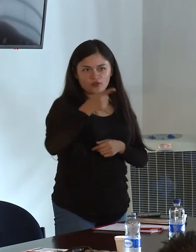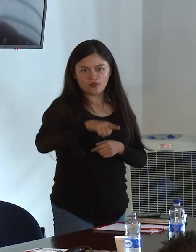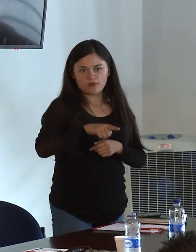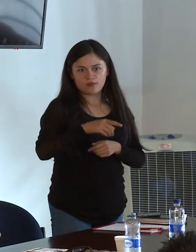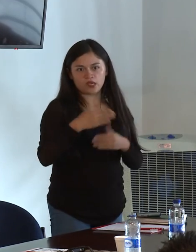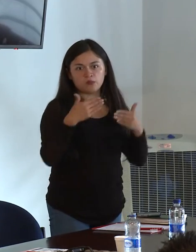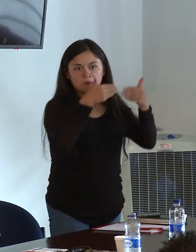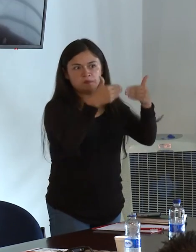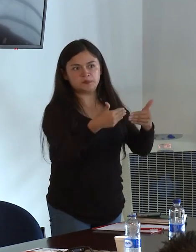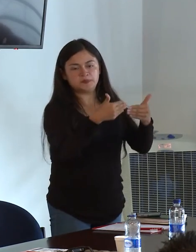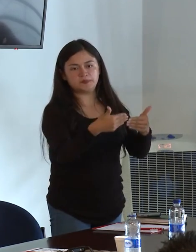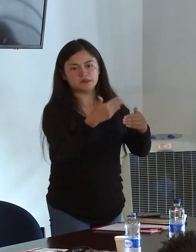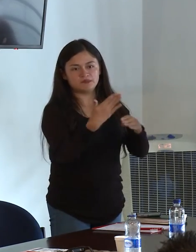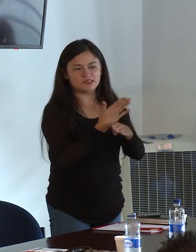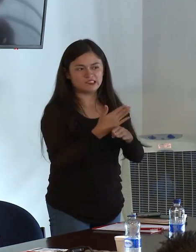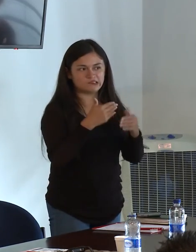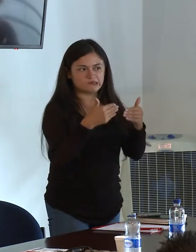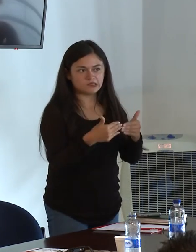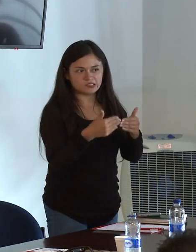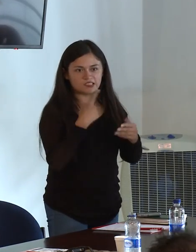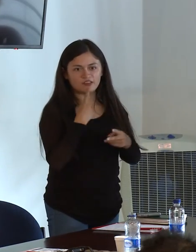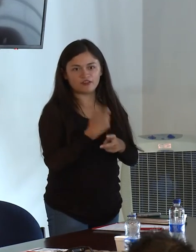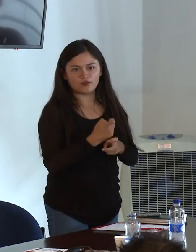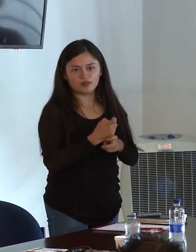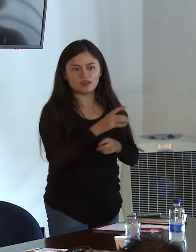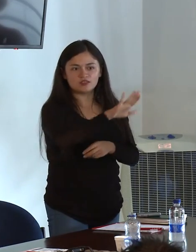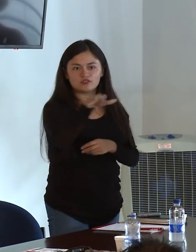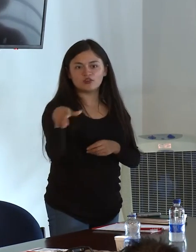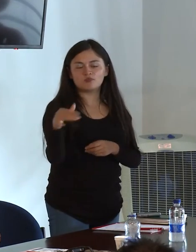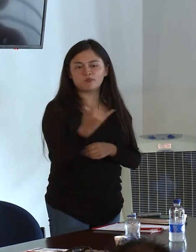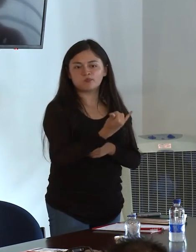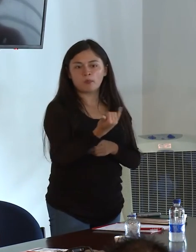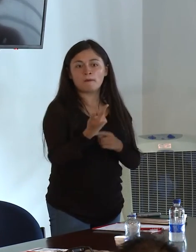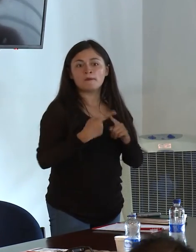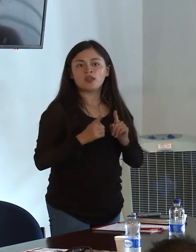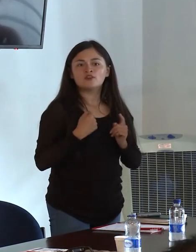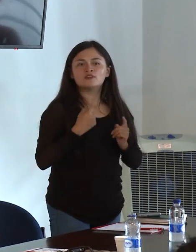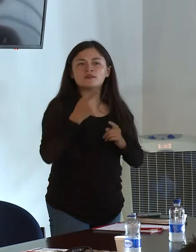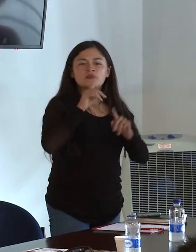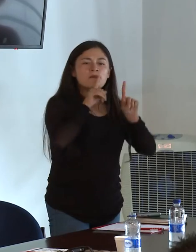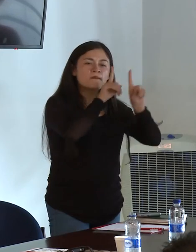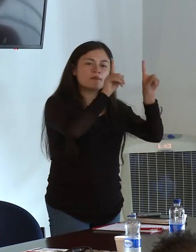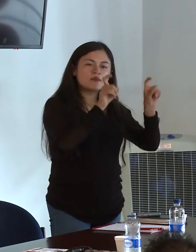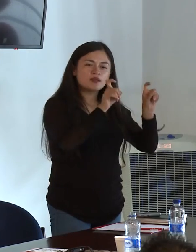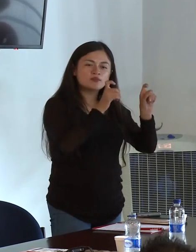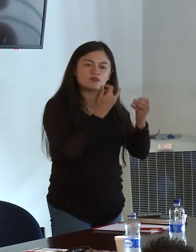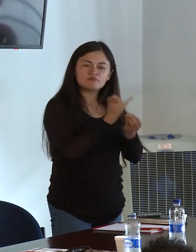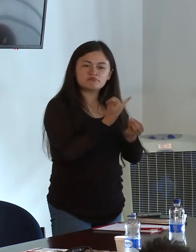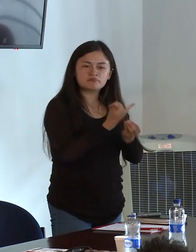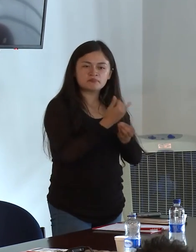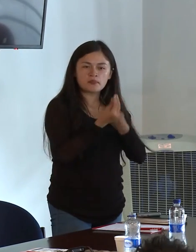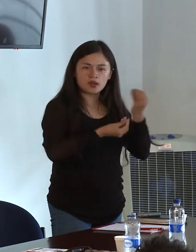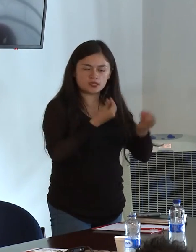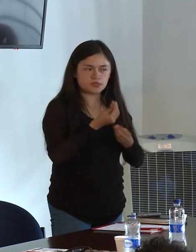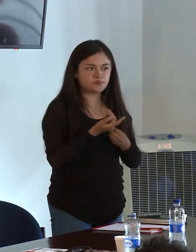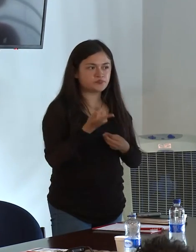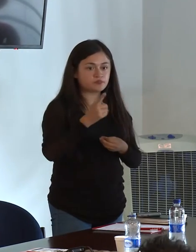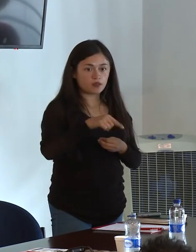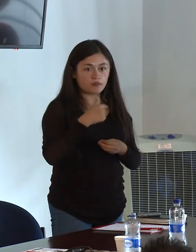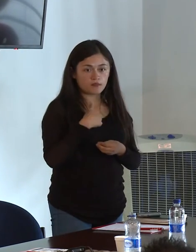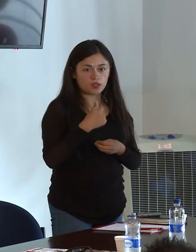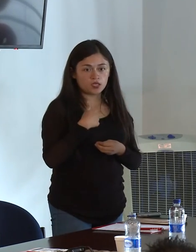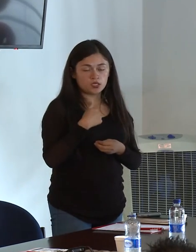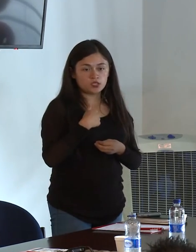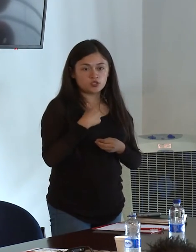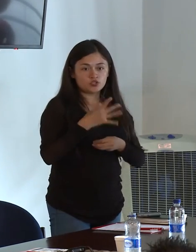las limitaciones y las posibilidades que todos tenemos, pero creo que hay una pregunta también concreta para hacerse. Y yo dejaría en